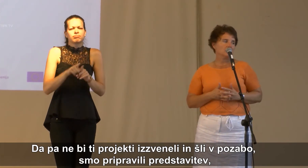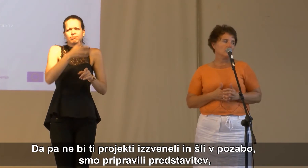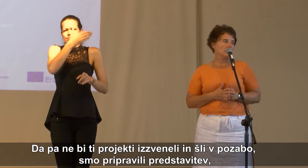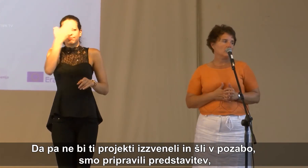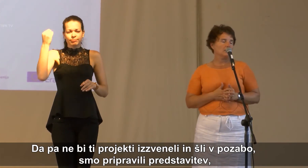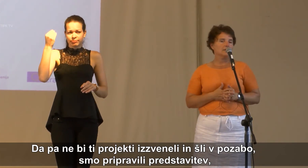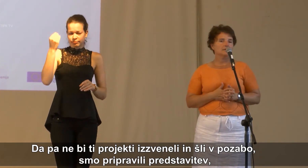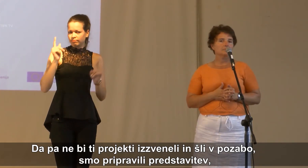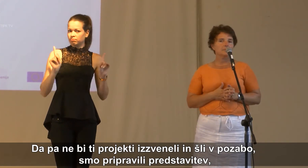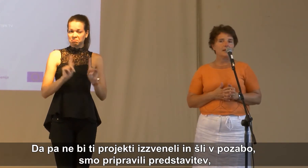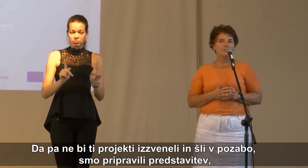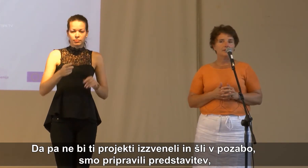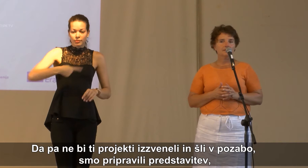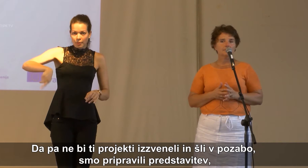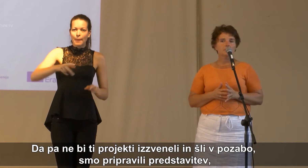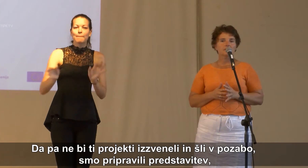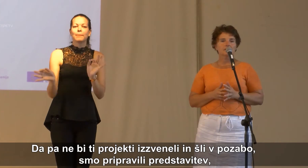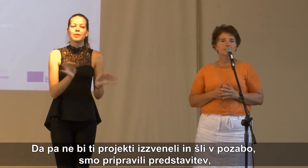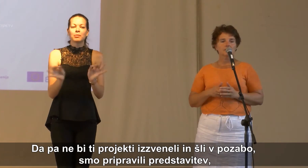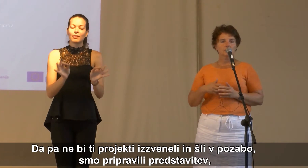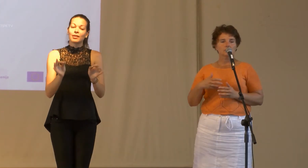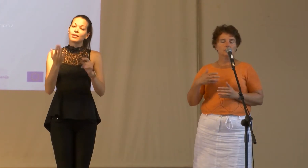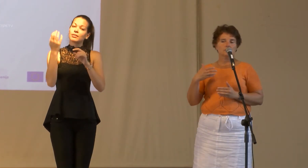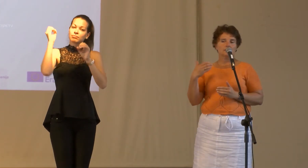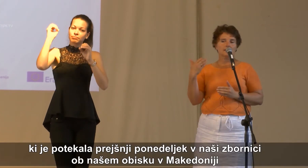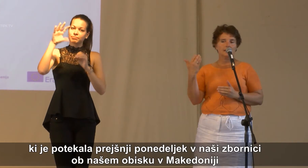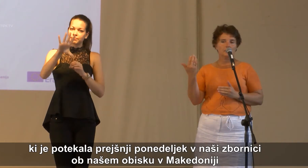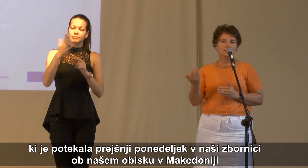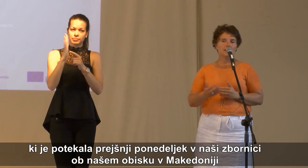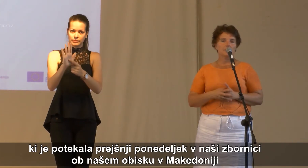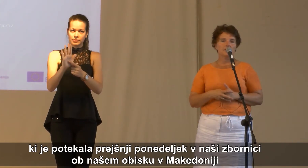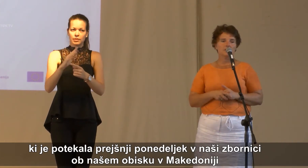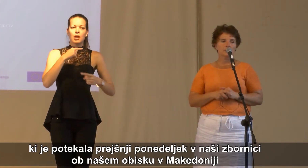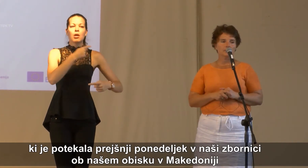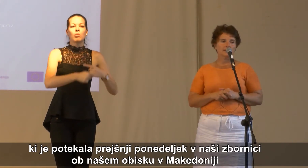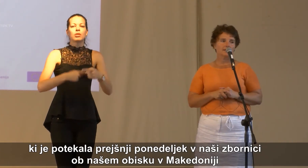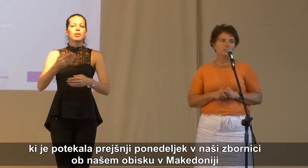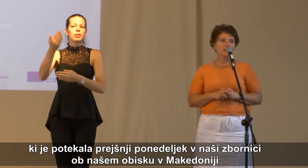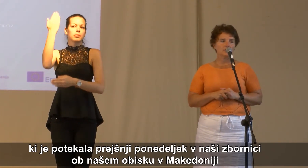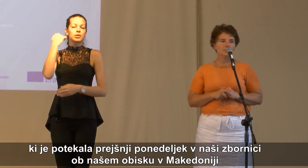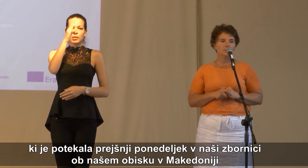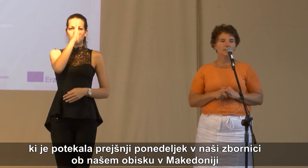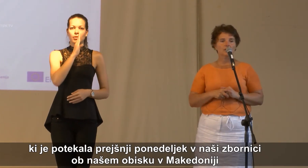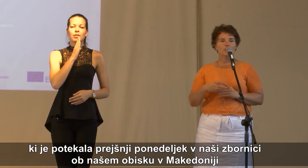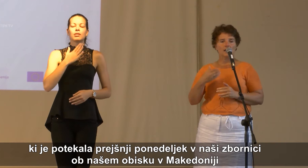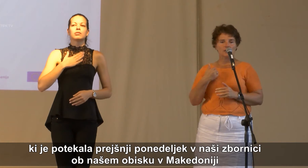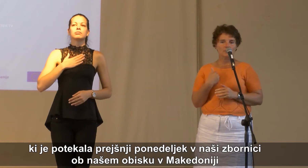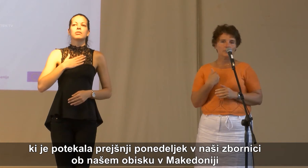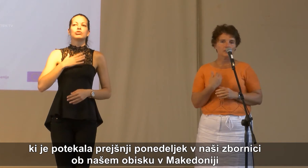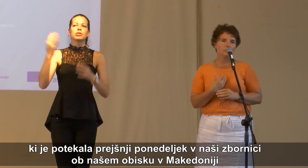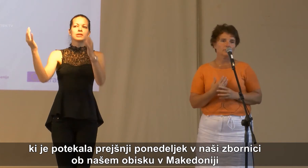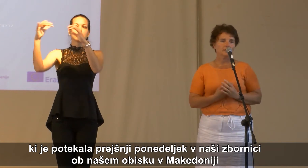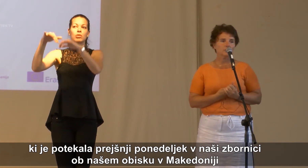pozabo, smo pripravili predstavitev, ki je potekala prejšnji ponedeljek v naši zbornici o